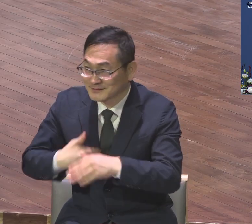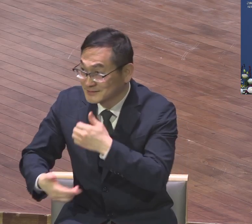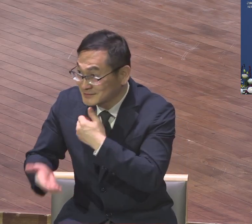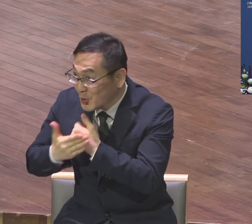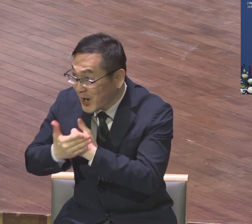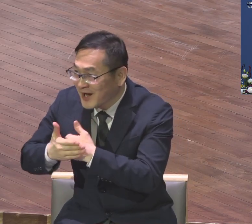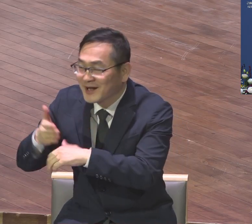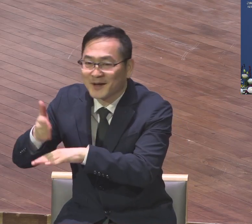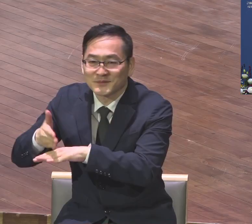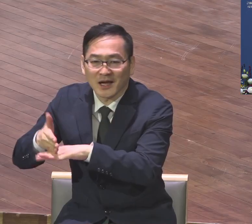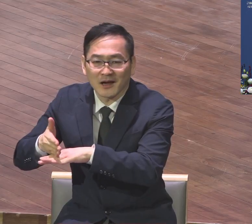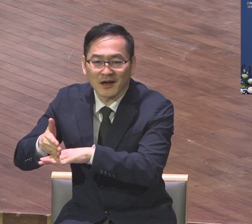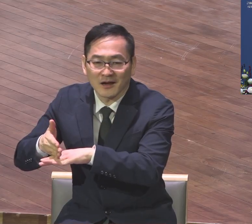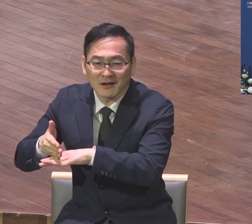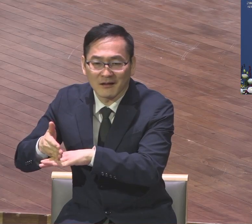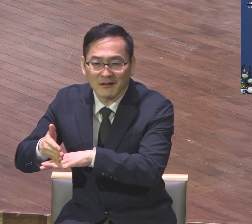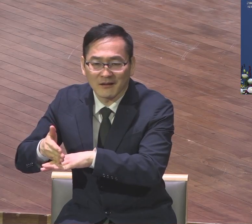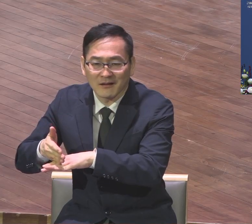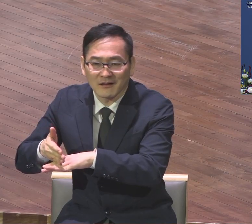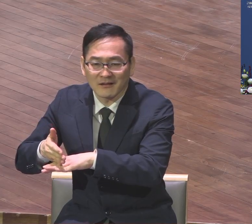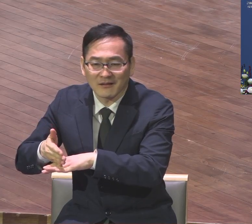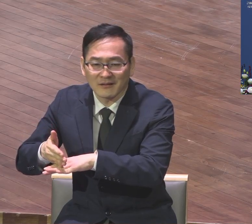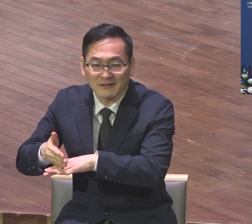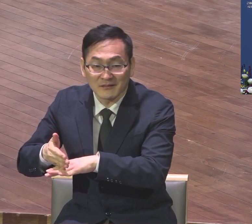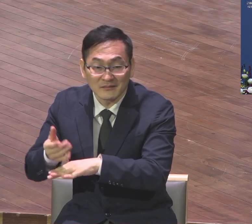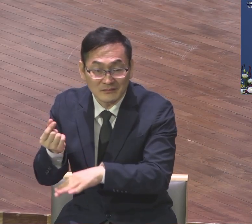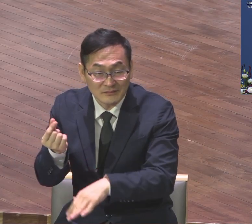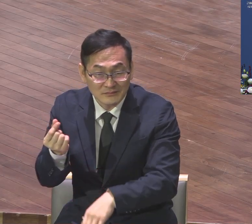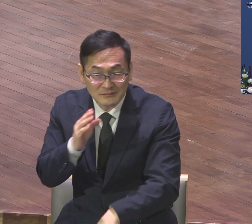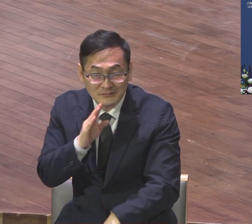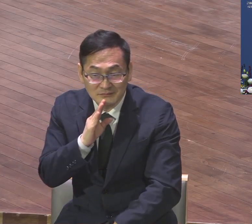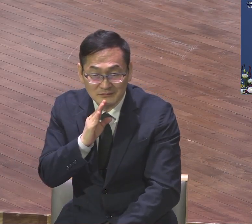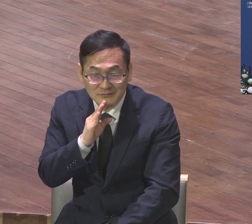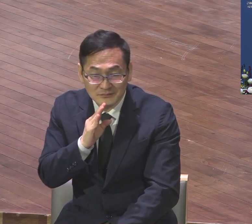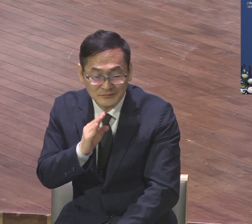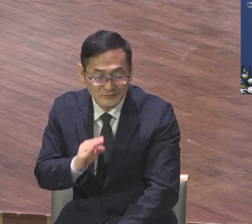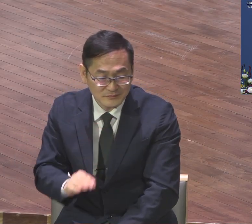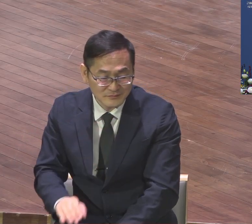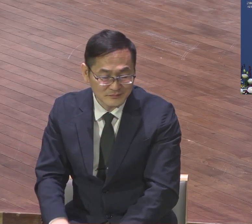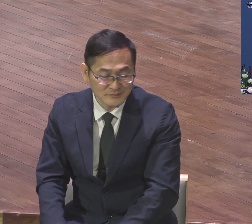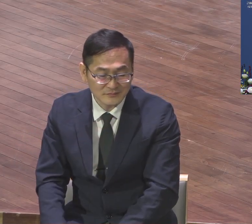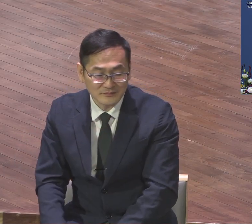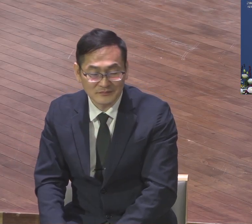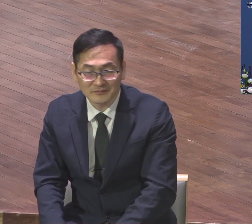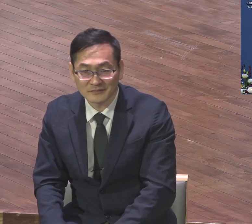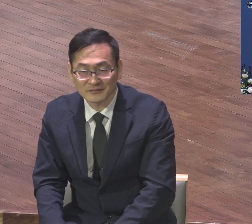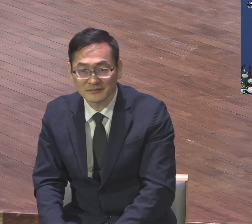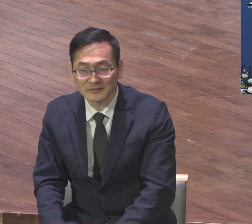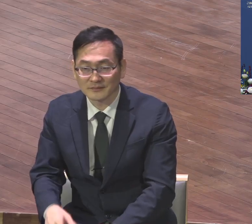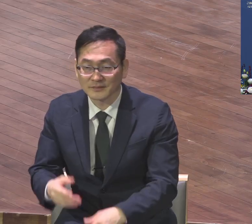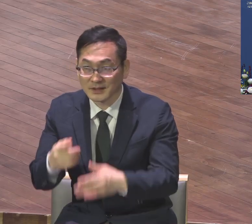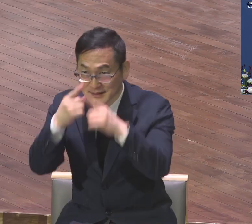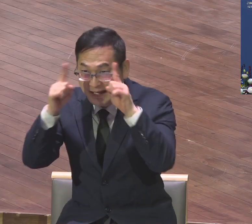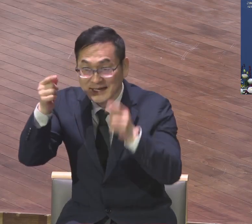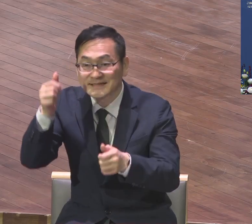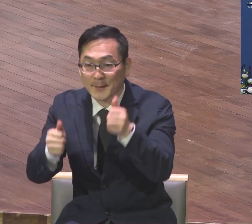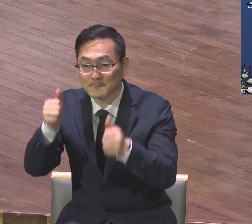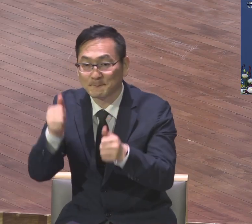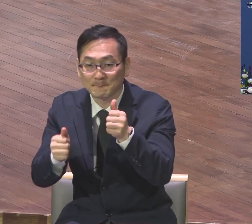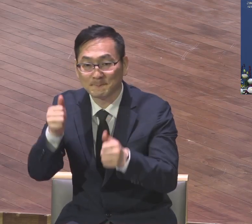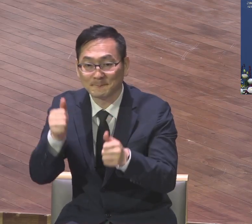일어났을 때 감사하게 되죠. 요즘 지금 입시철이 되어 가지고 우리 수험생들이 수험